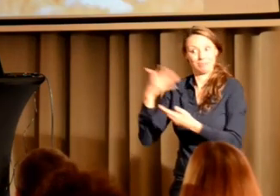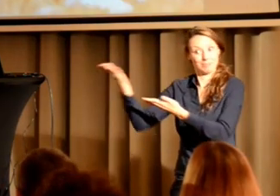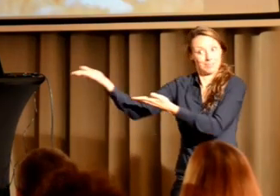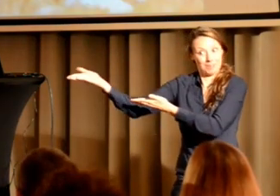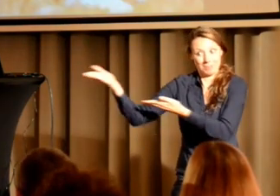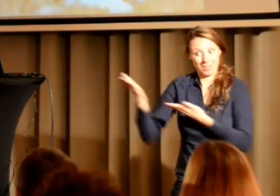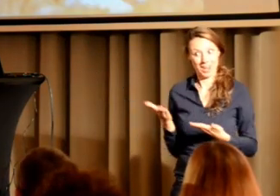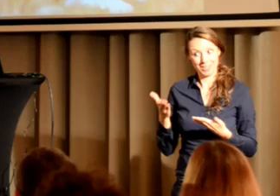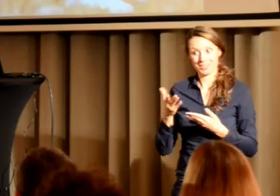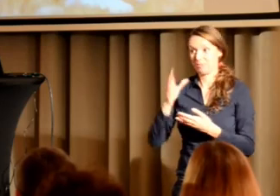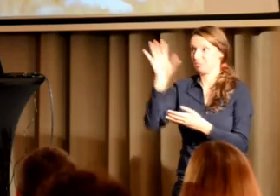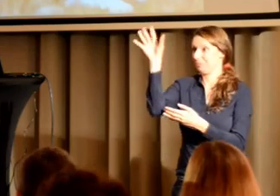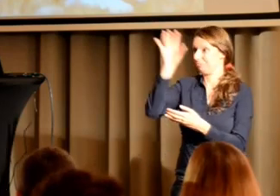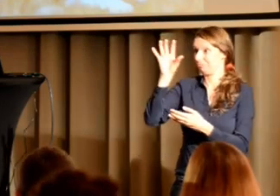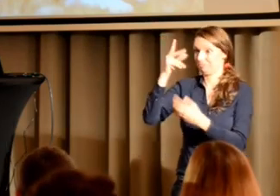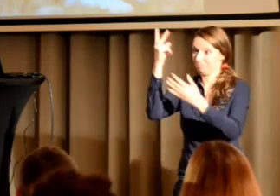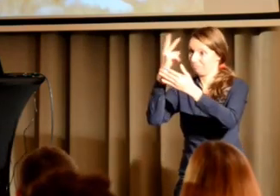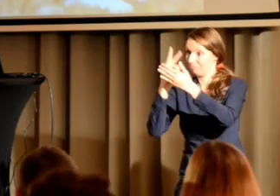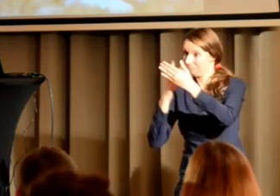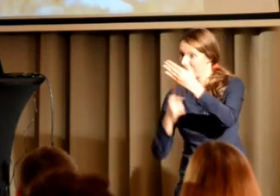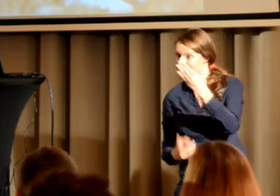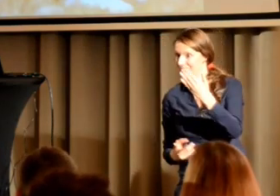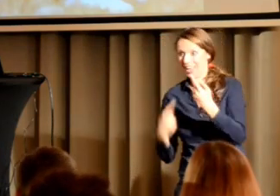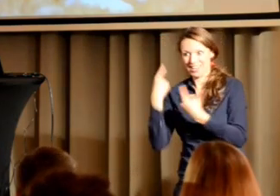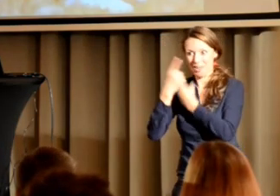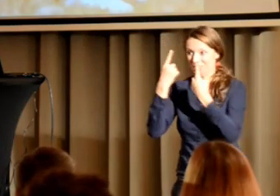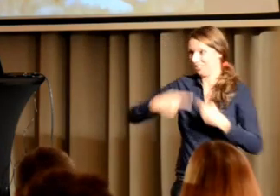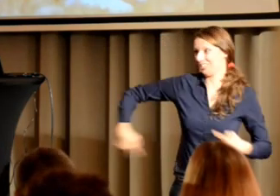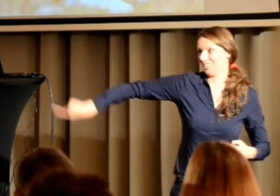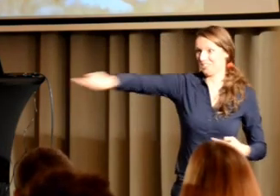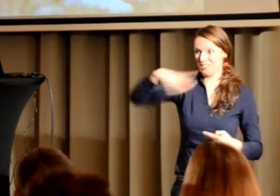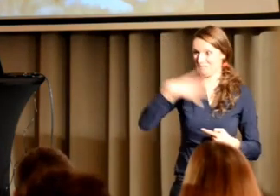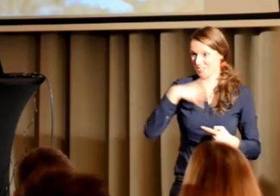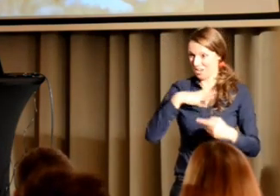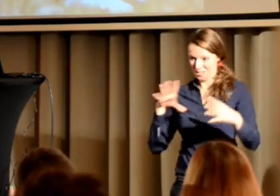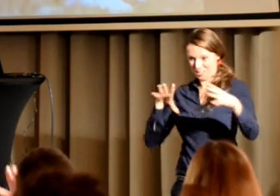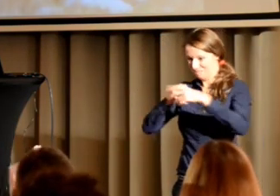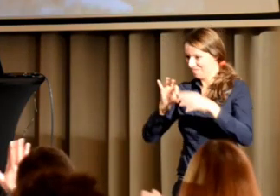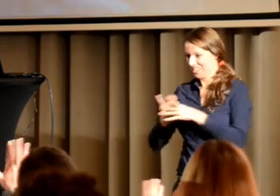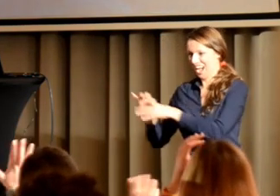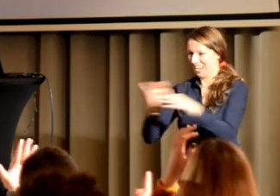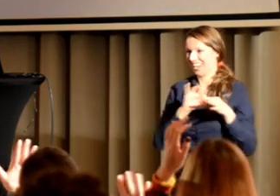myślę, że wilki są z nami. Dziękuję bardzo.